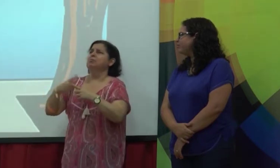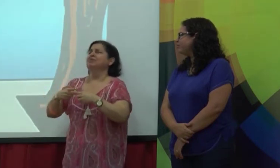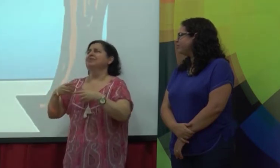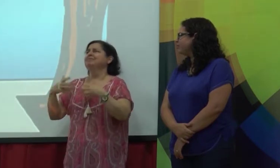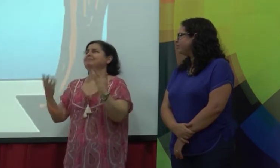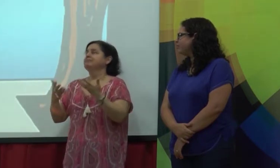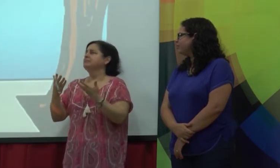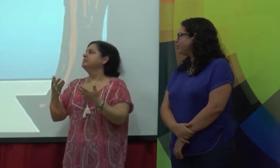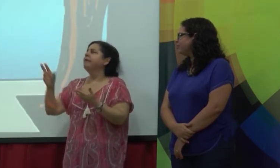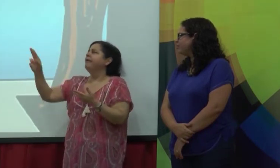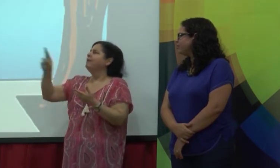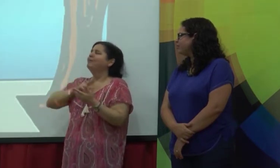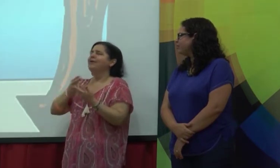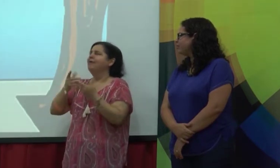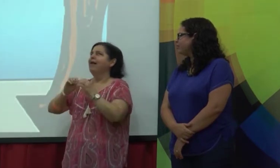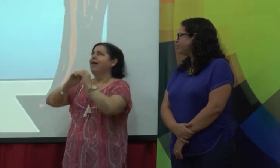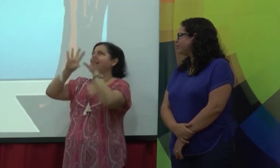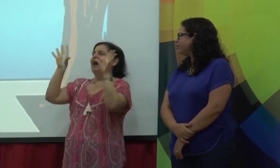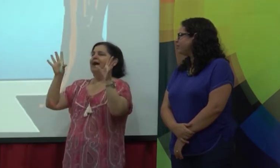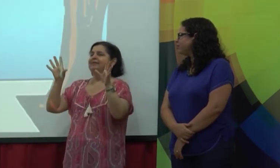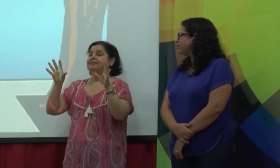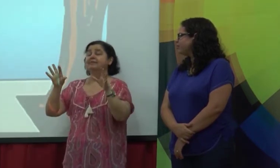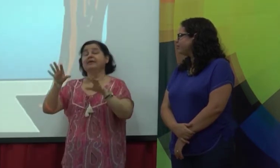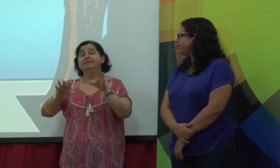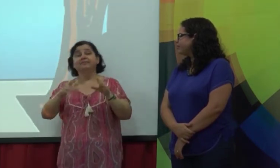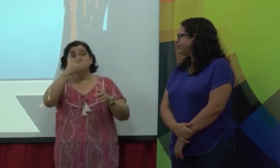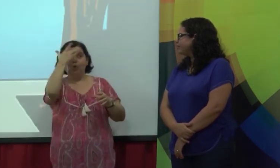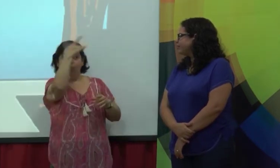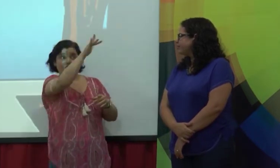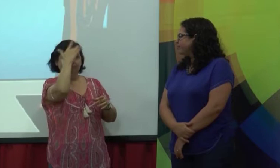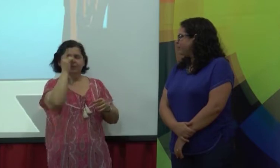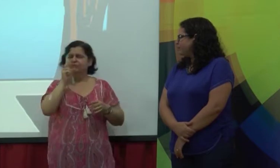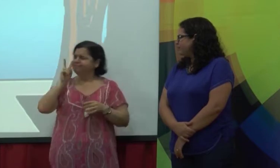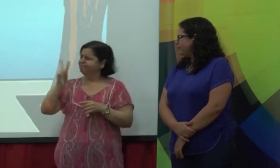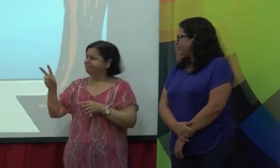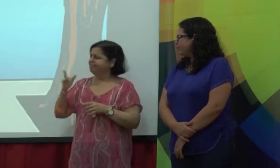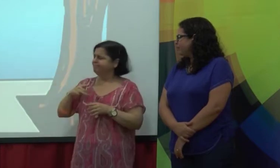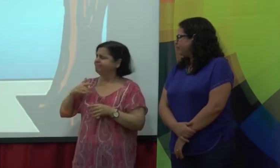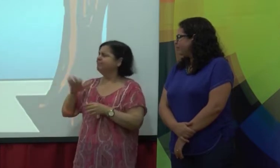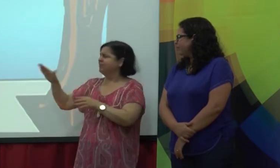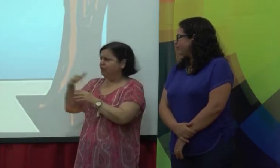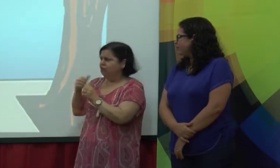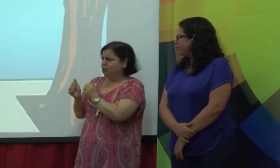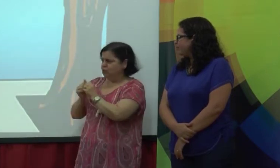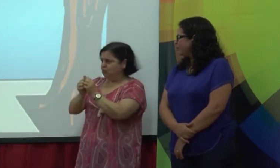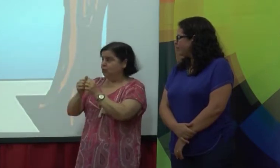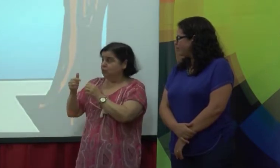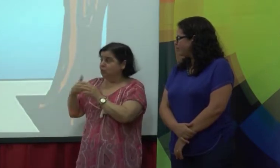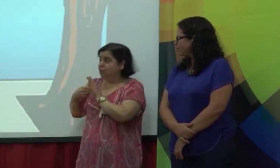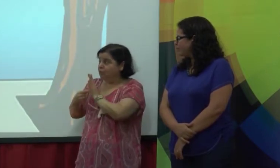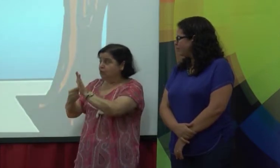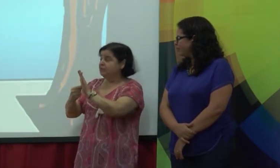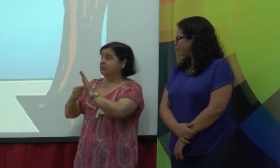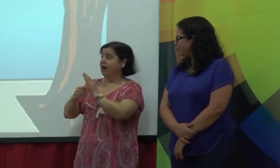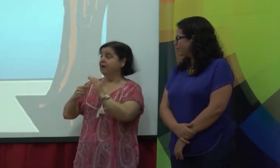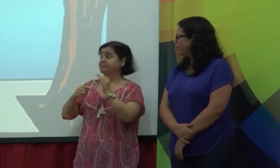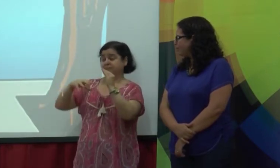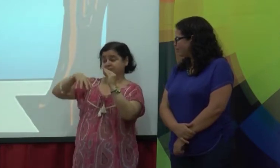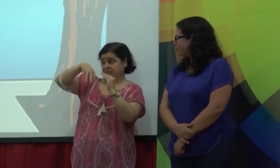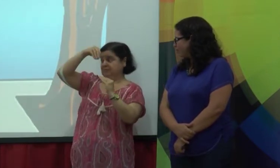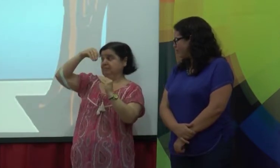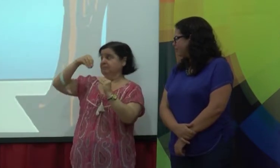né? Porque ela perdeu o filho, ela queria resposta e não tem resposta sobre isso, e outras religiões não